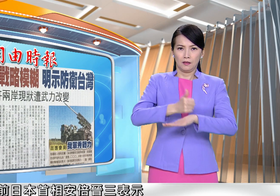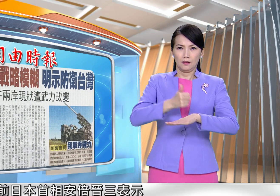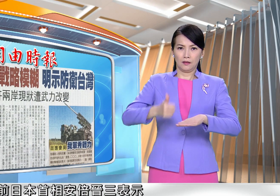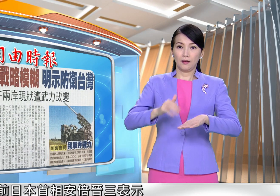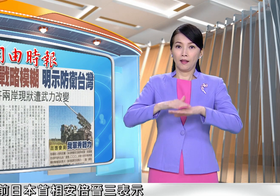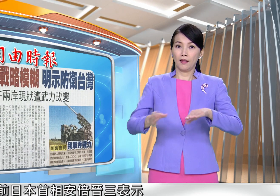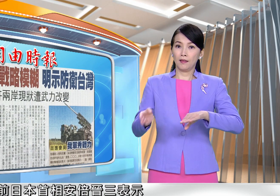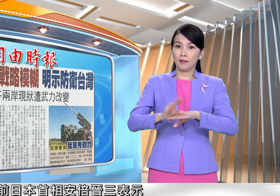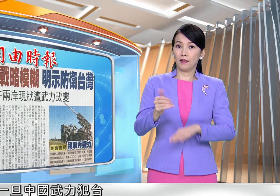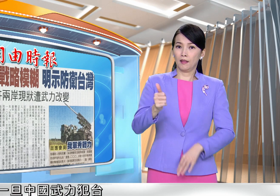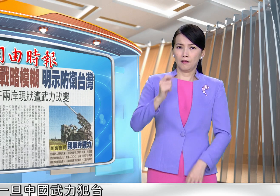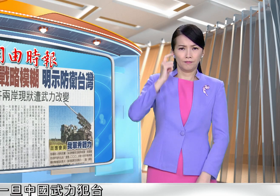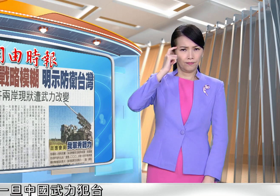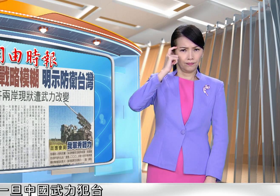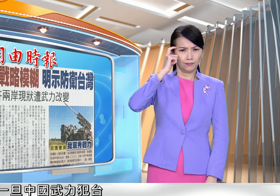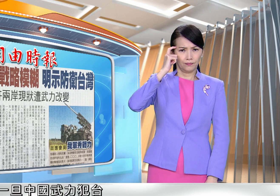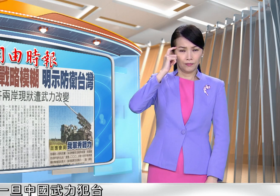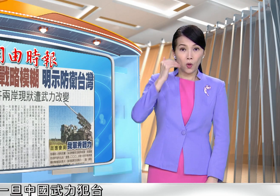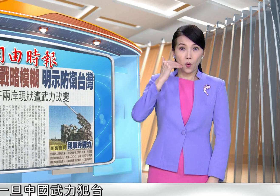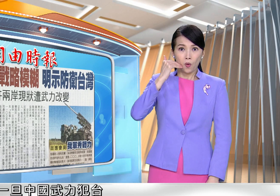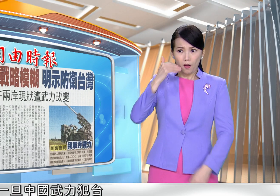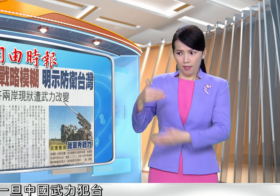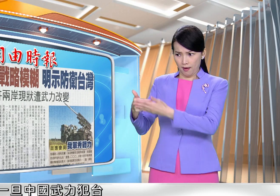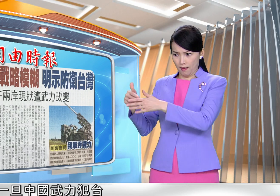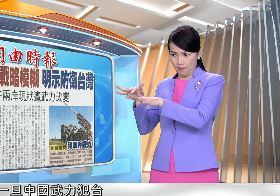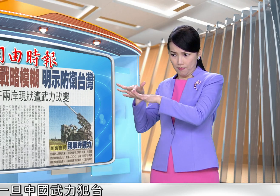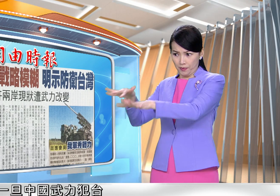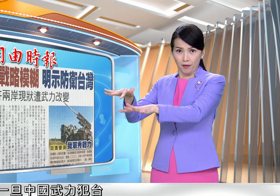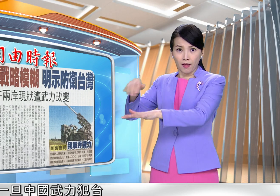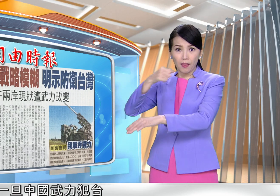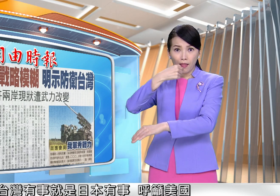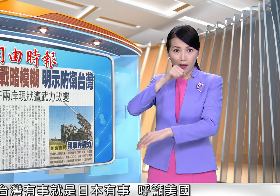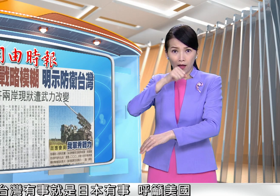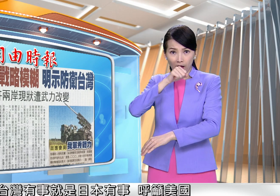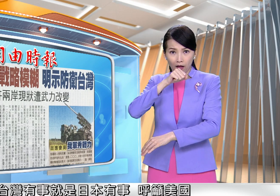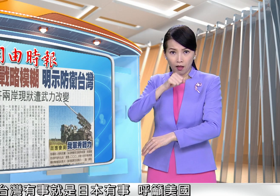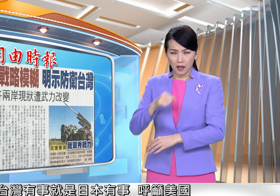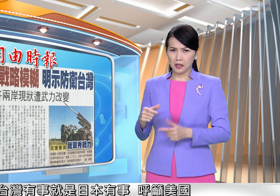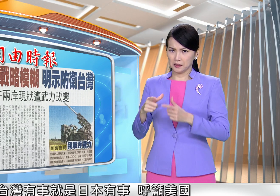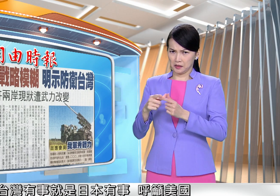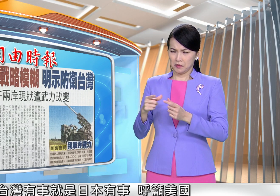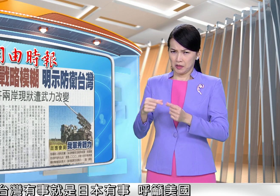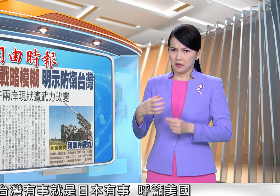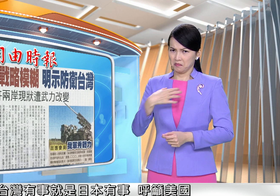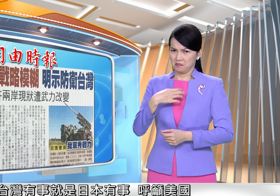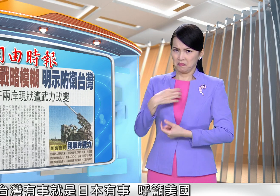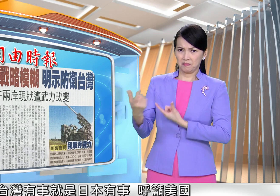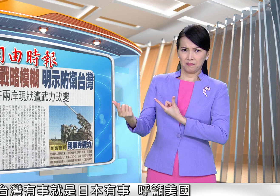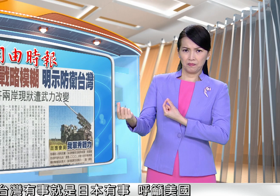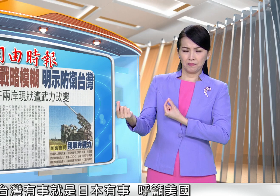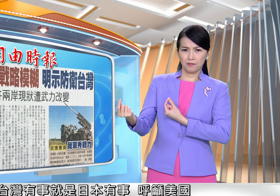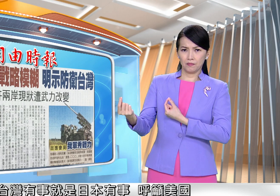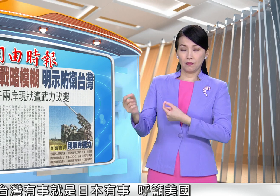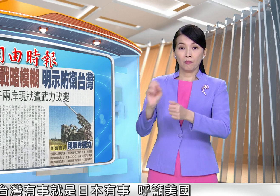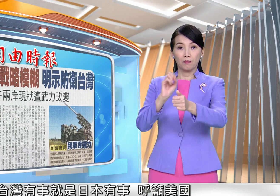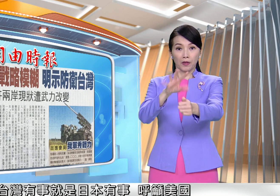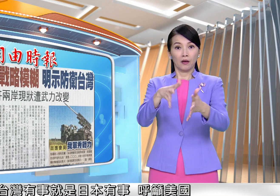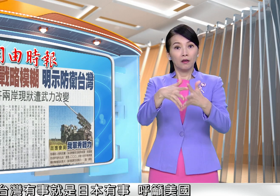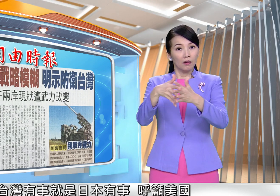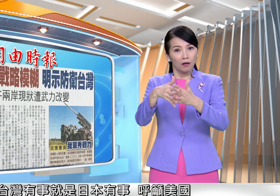示，一旦中国武力犯台，台湾有事就是日本有事，呼吁美国应该